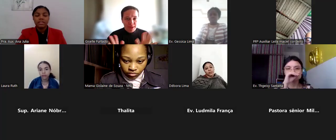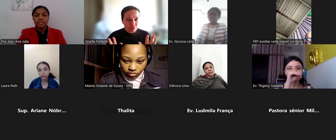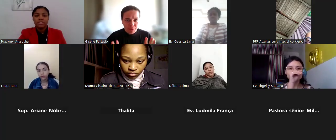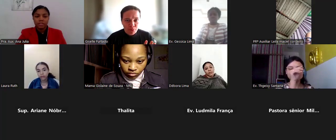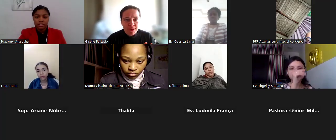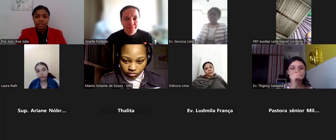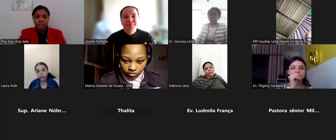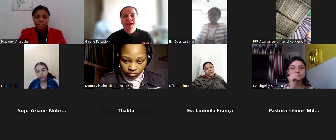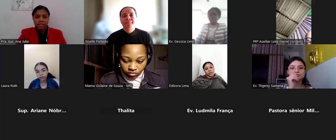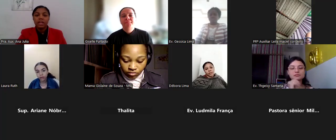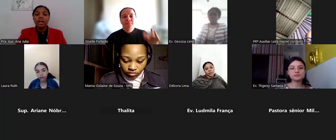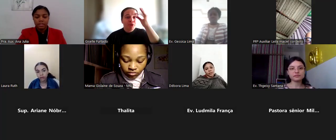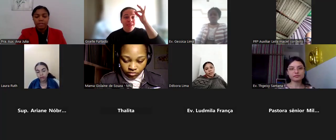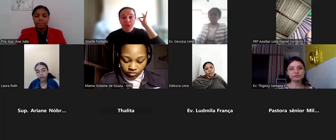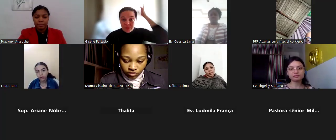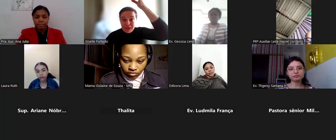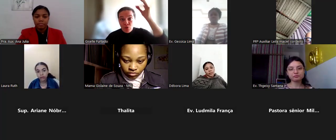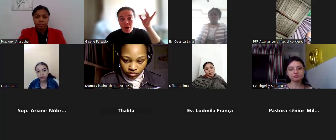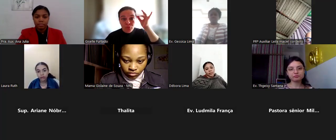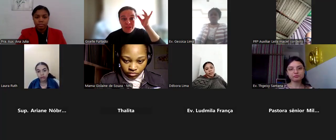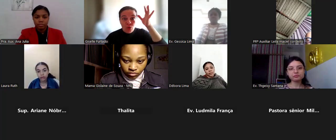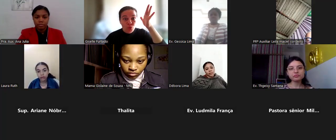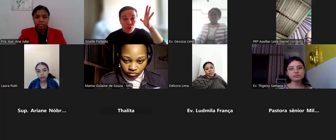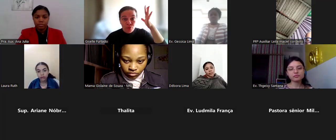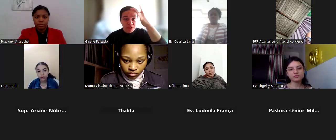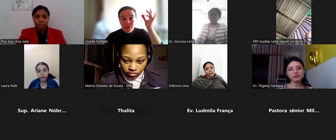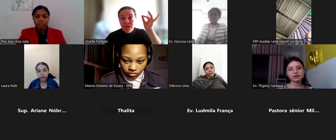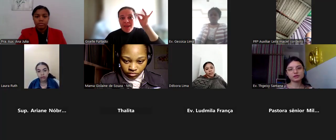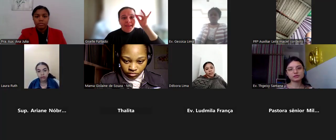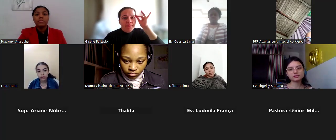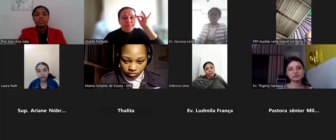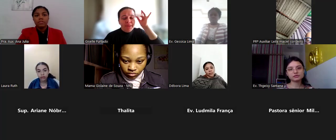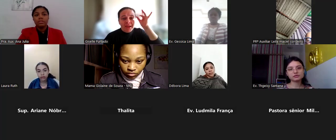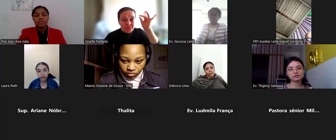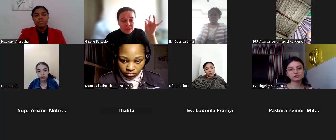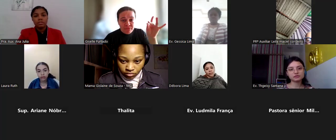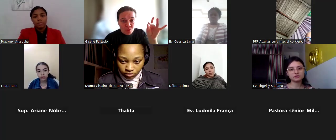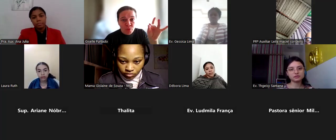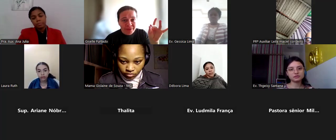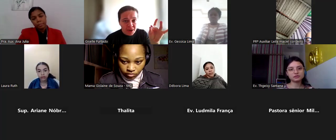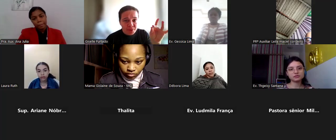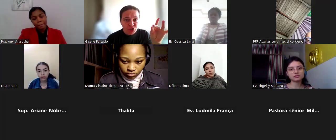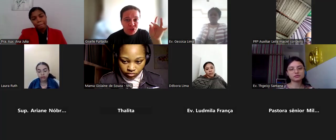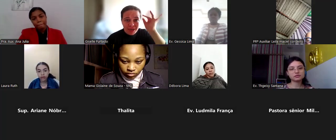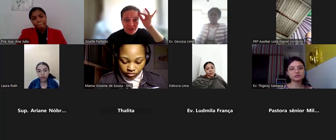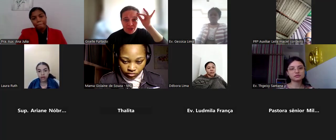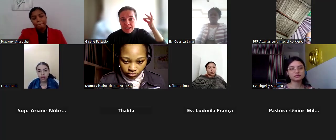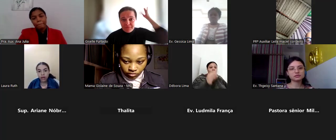tudo bem, não tem problema, tá? Porque esse é um sinal único, é um sinal. tem, às vezes você vê algum intérprete de igreja,